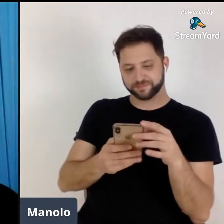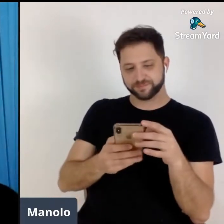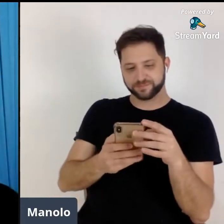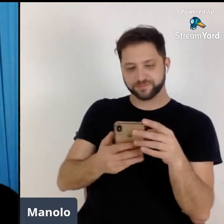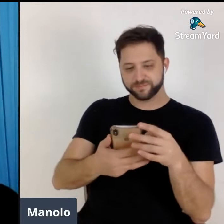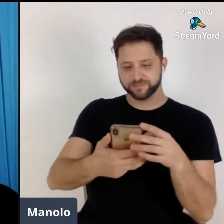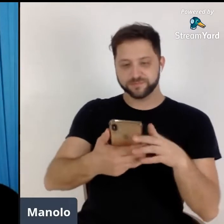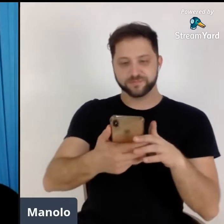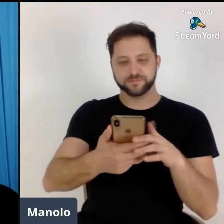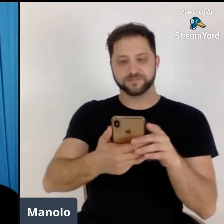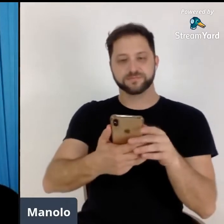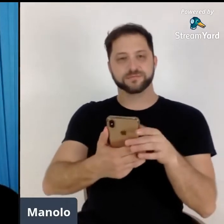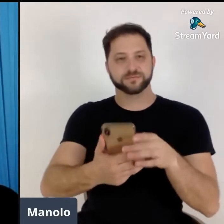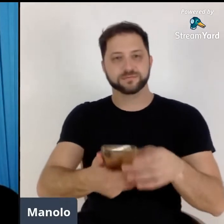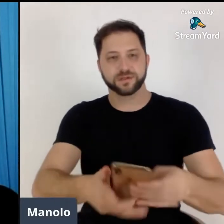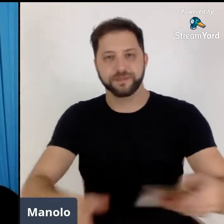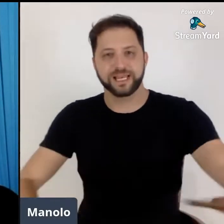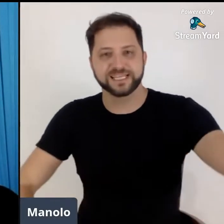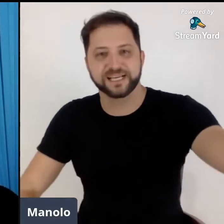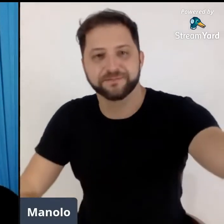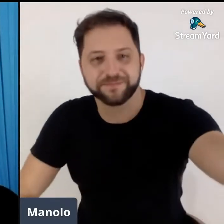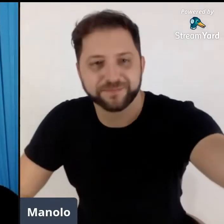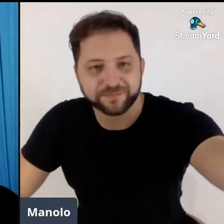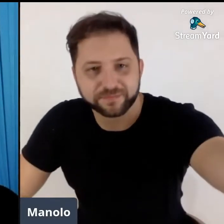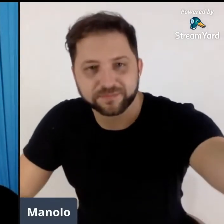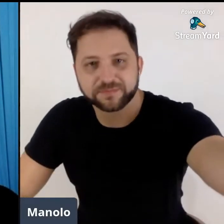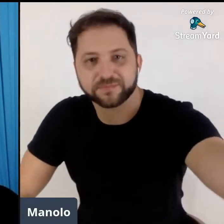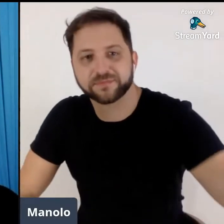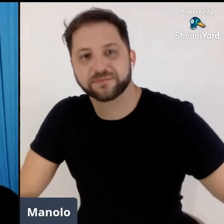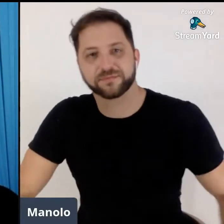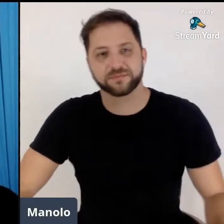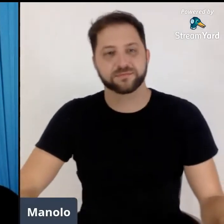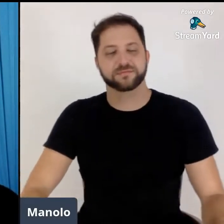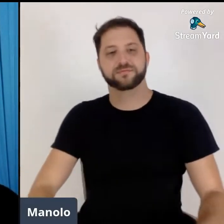Eu vou tirar aqui do Bluetooth. Beleza.